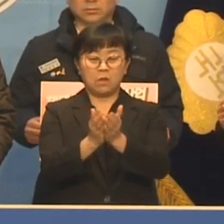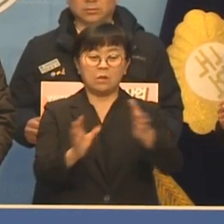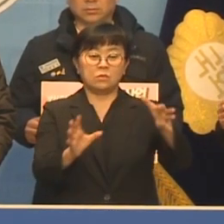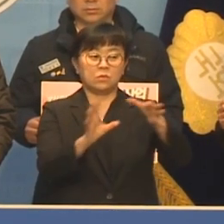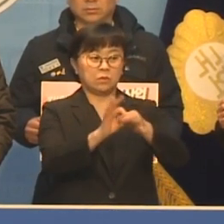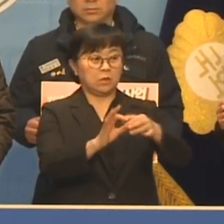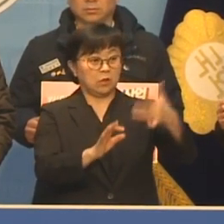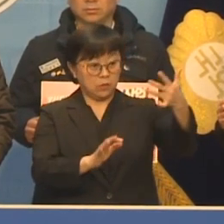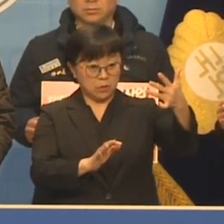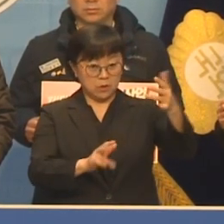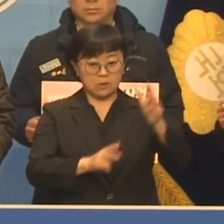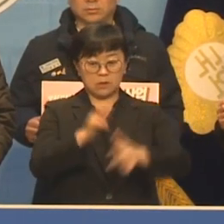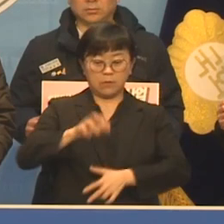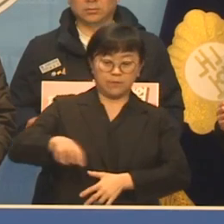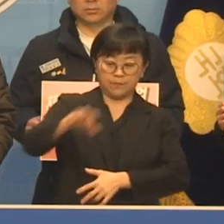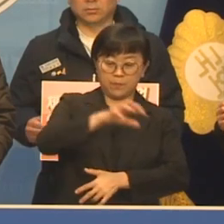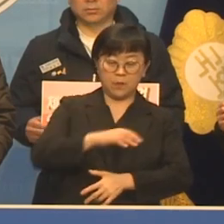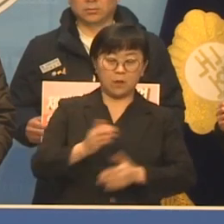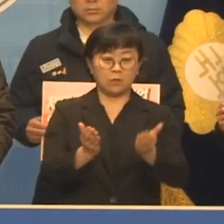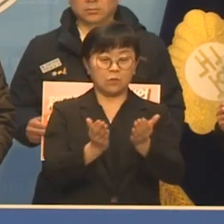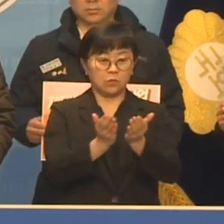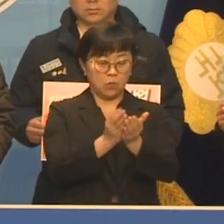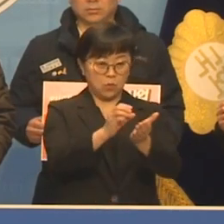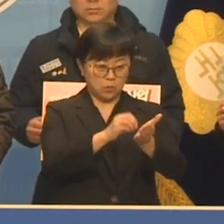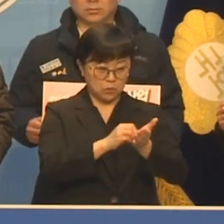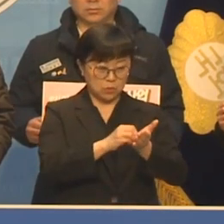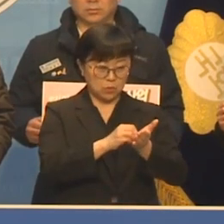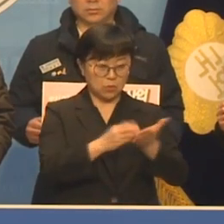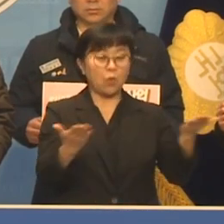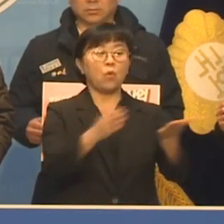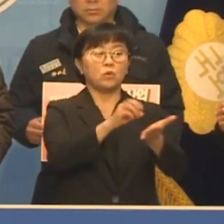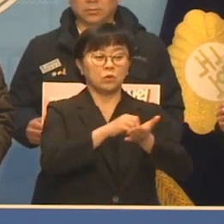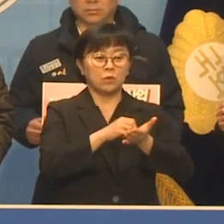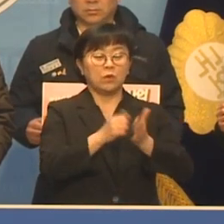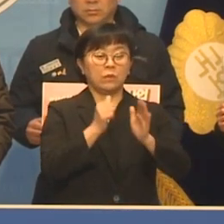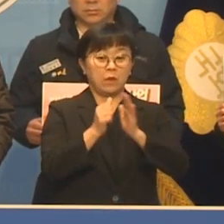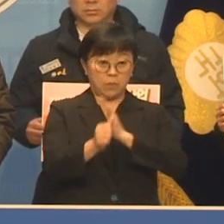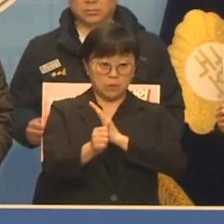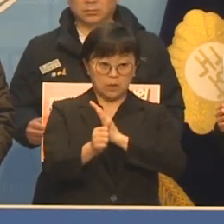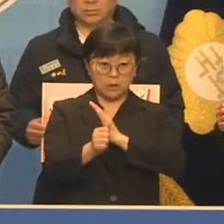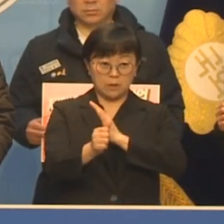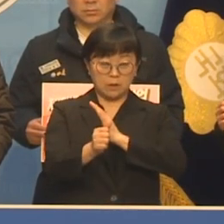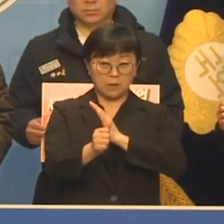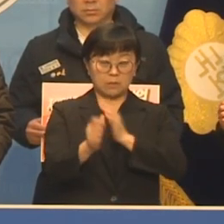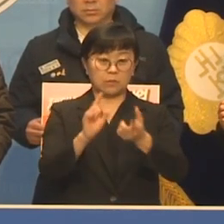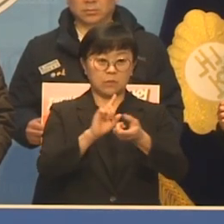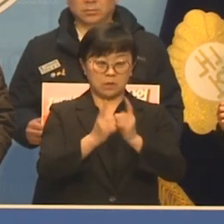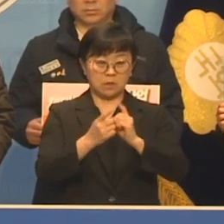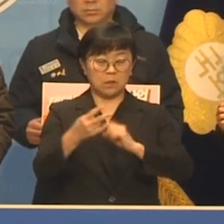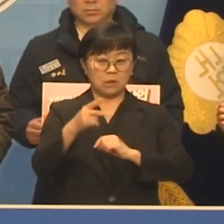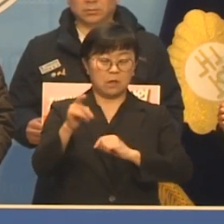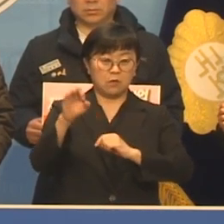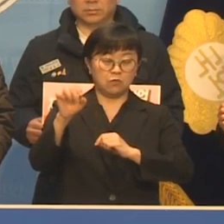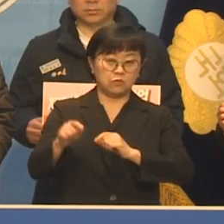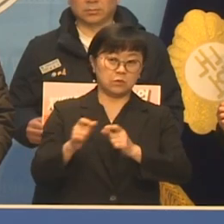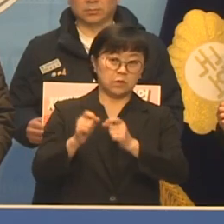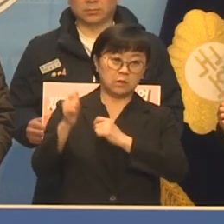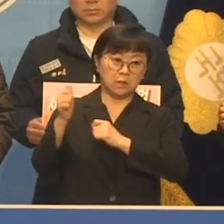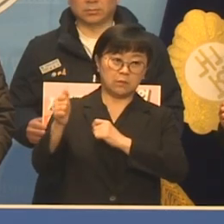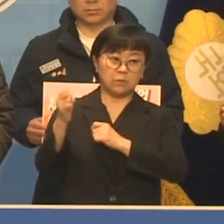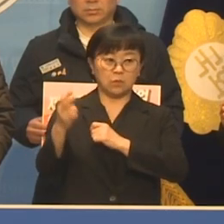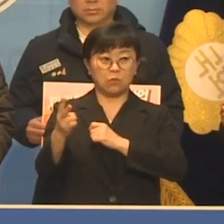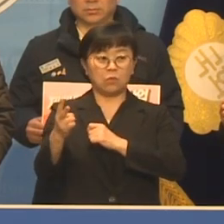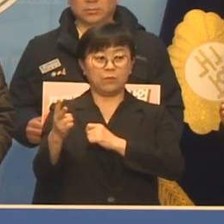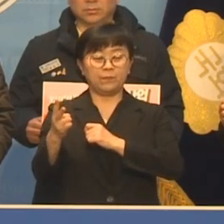8개 사업장 노조 대표자를 대신해서 금속노조 부위원장 그리고 대우조선 지회장님